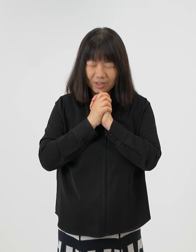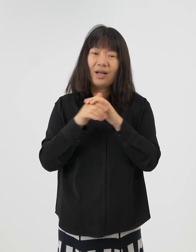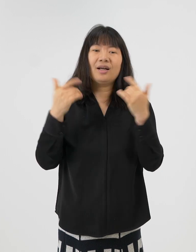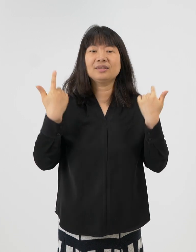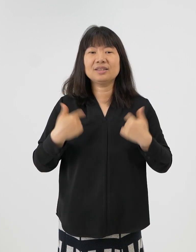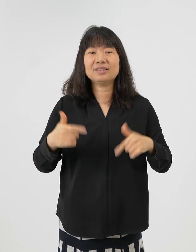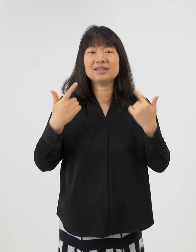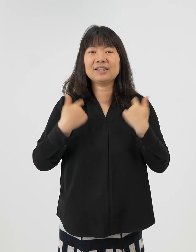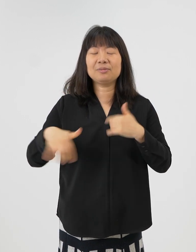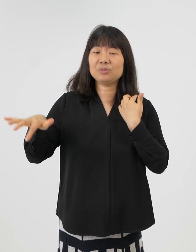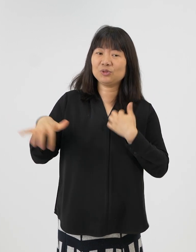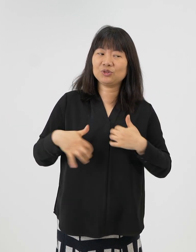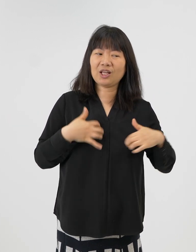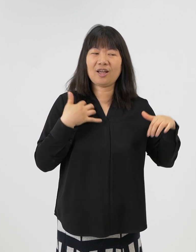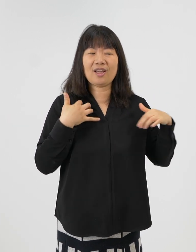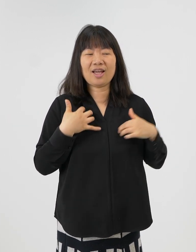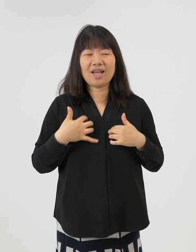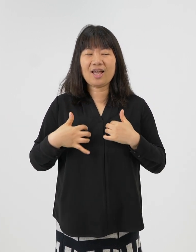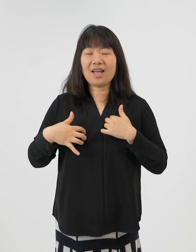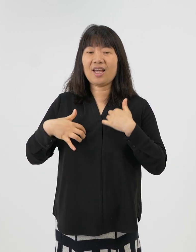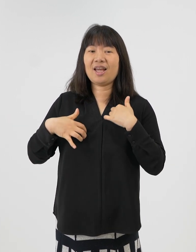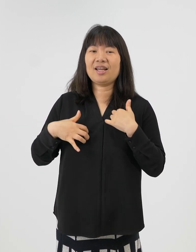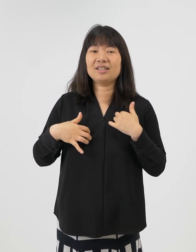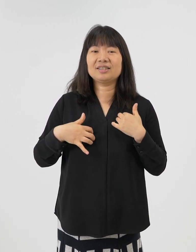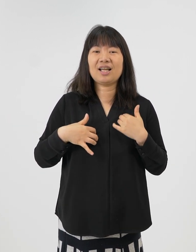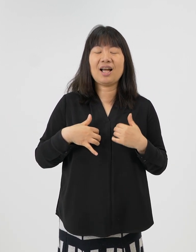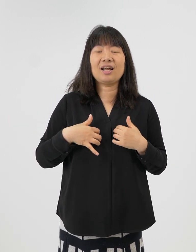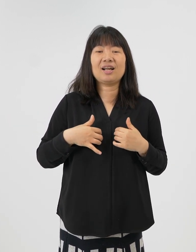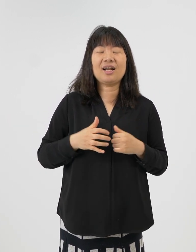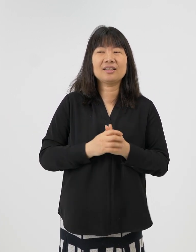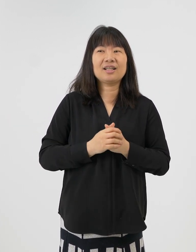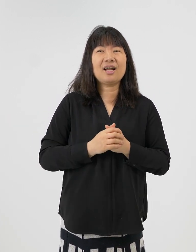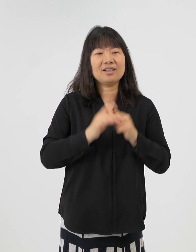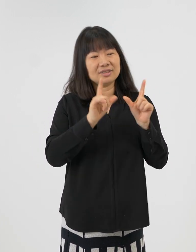기도하고 늘 기쁘게